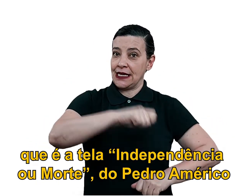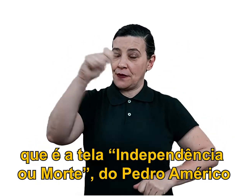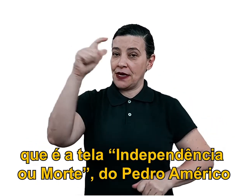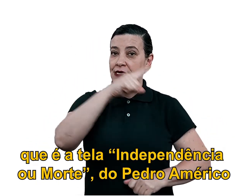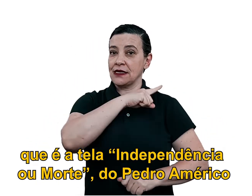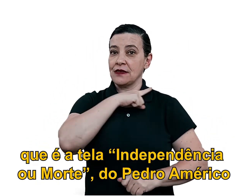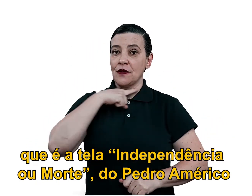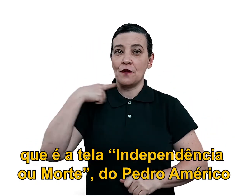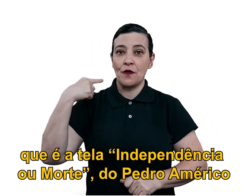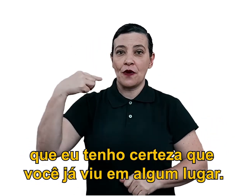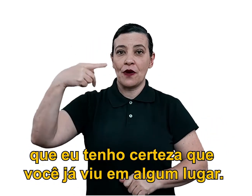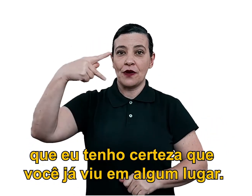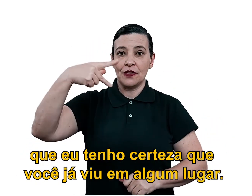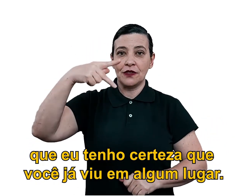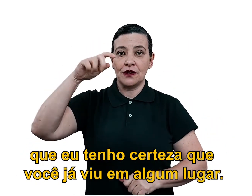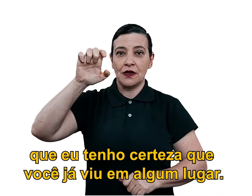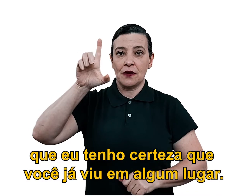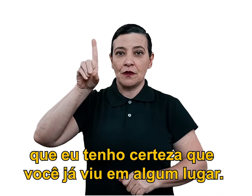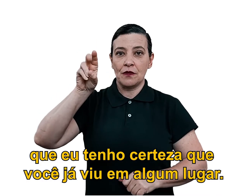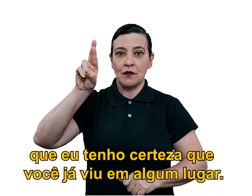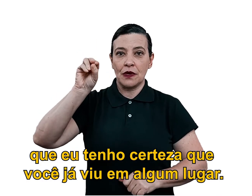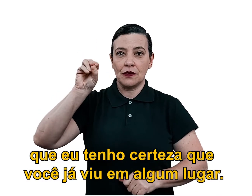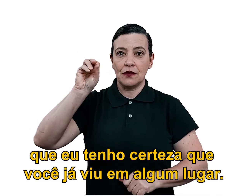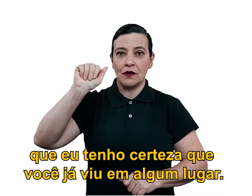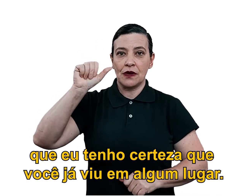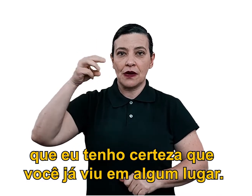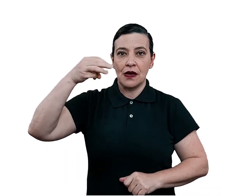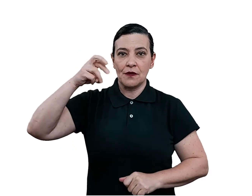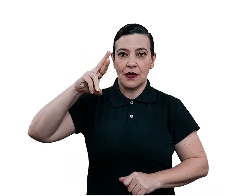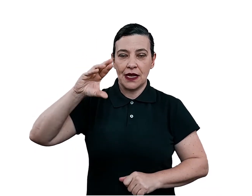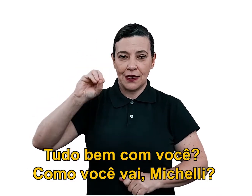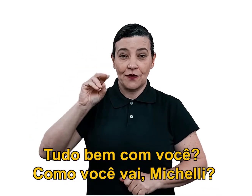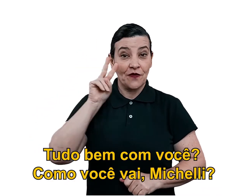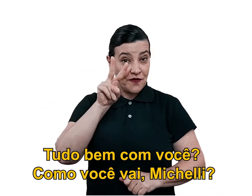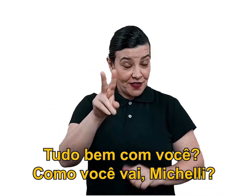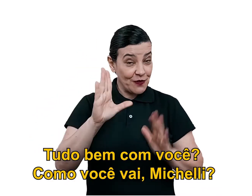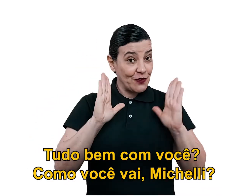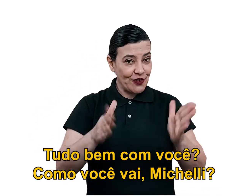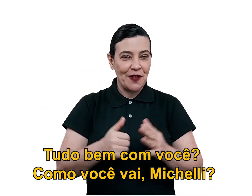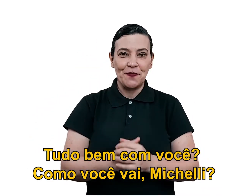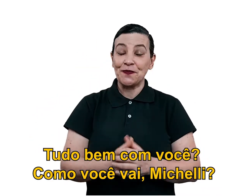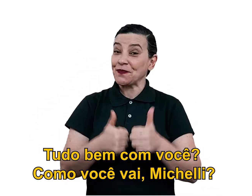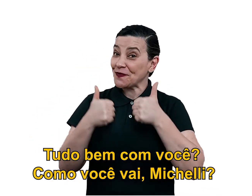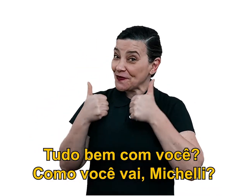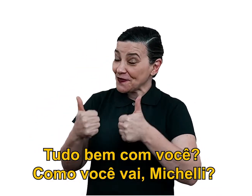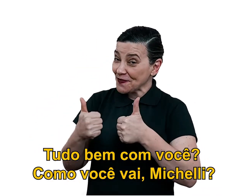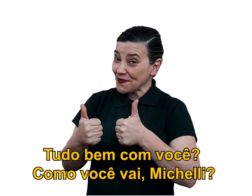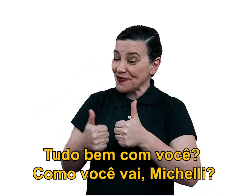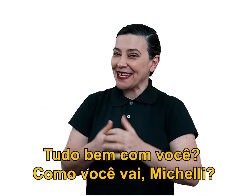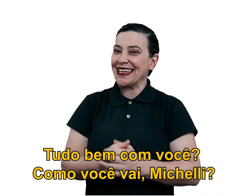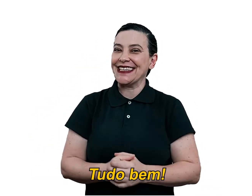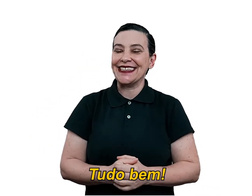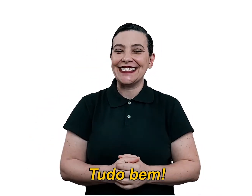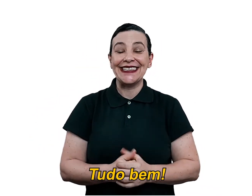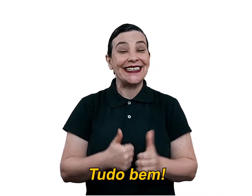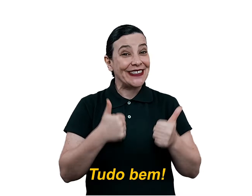do Pedro Américo, que eu tenho certeza que você já viu em algum lugar. Tudo bem com você? Como você vai, Michele? Tudo bem.